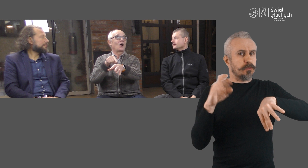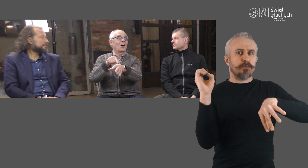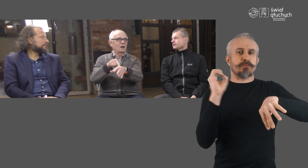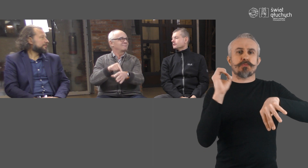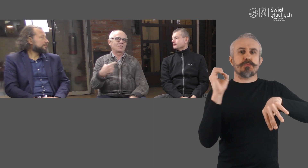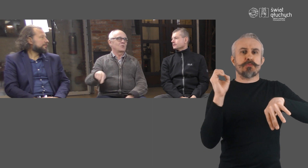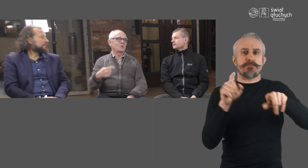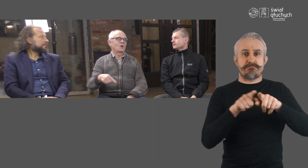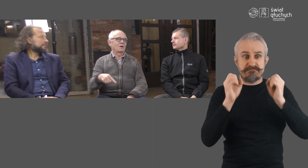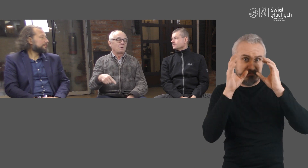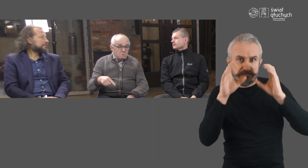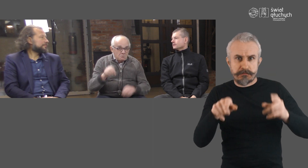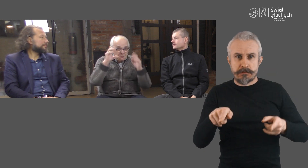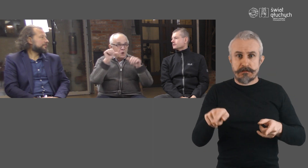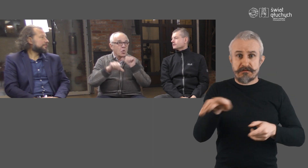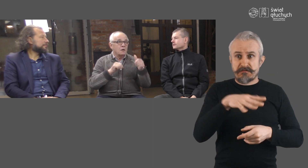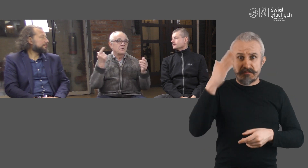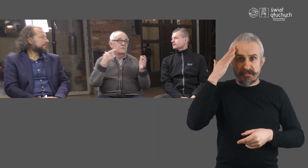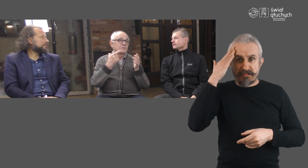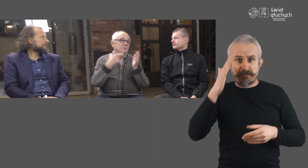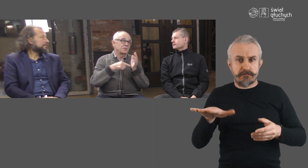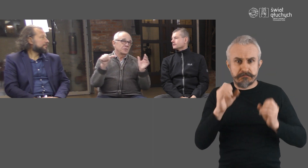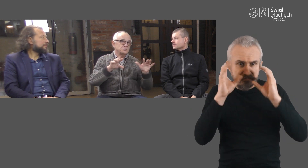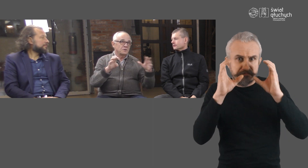Nie było jakby pieczątki na dłoni, że to jest SJM.